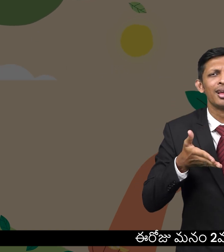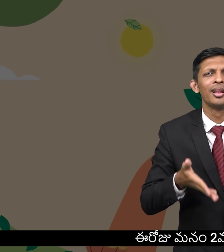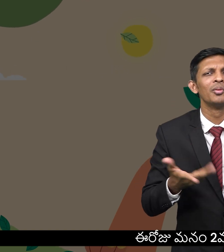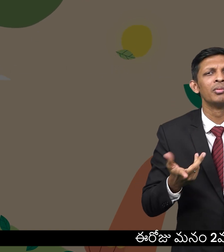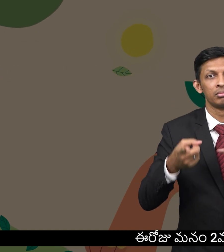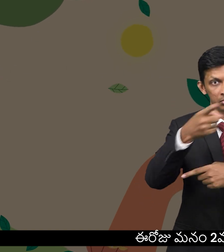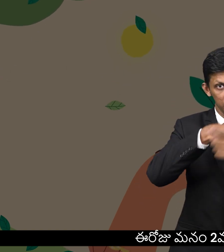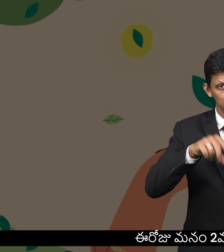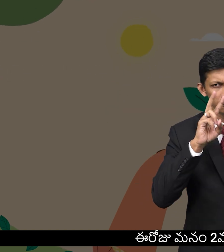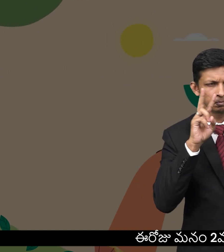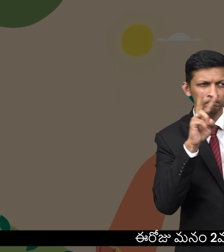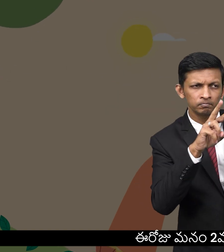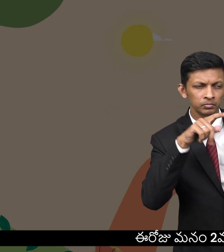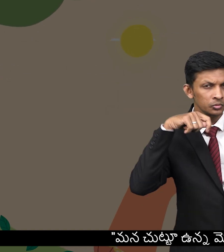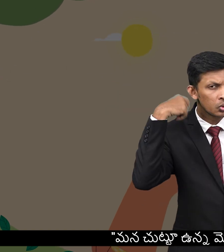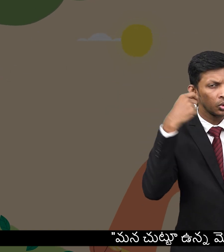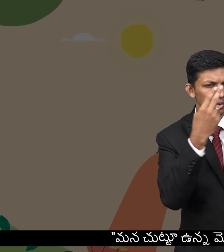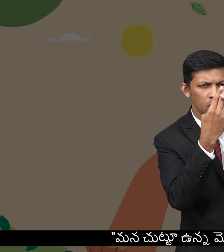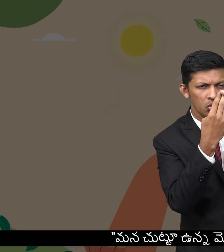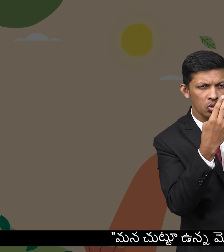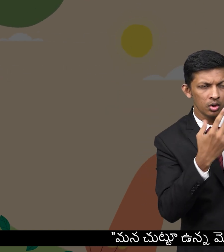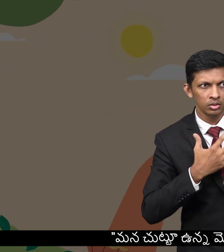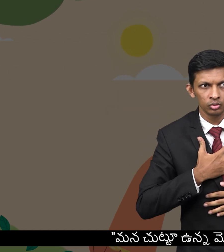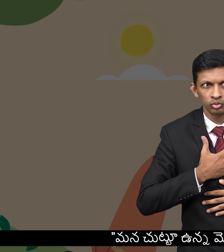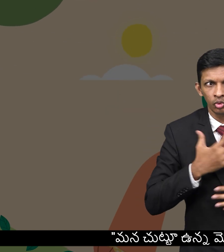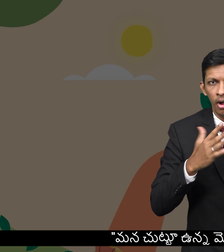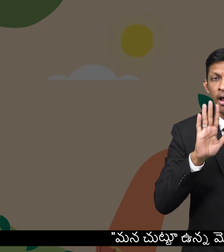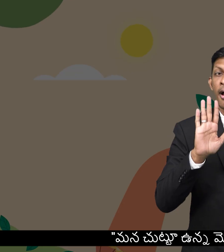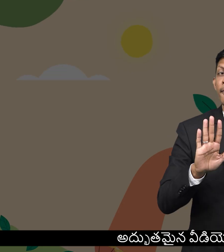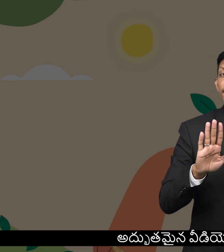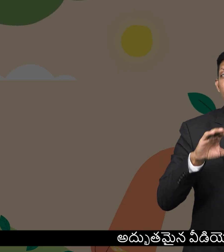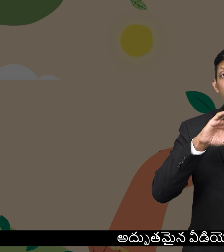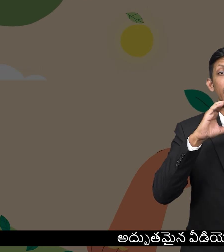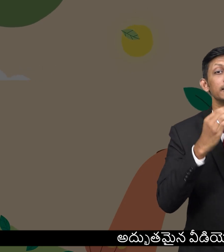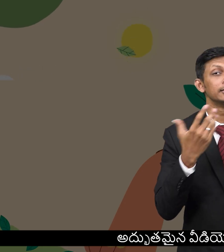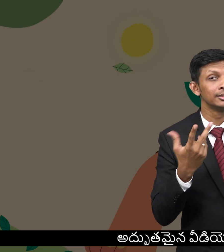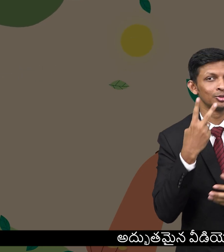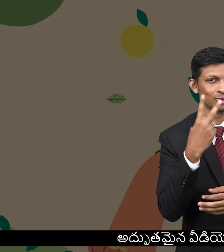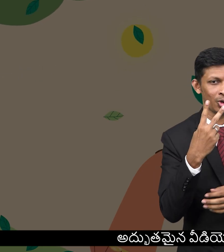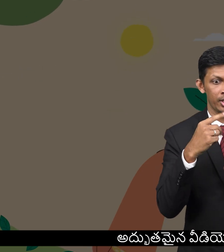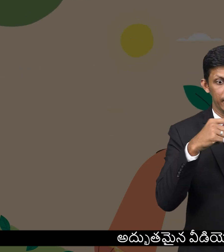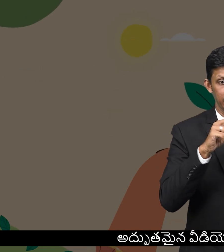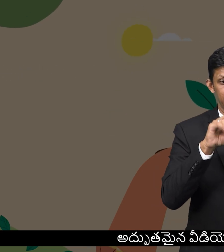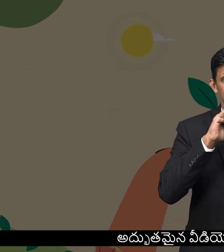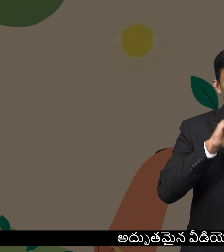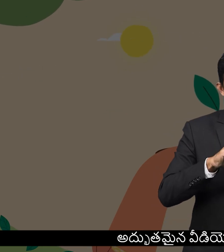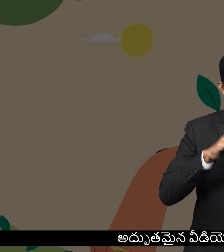ఈరోజు మనం 2వ తరగతి ఈవీఎస్లోని మన చుట్టూ ఉన్న మొక్కలు అనే అంశంపై అద్భుతమైన వీడియోని